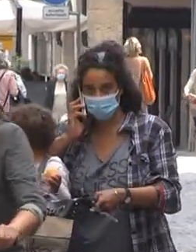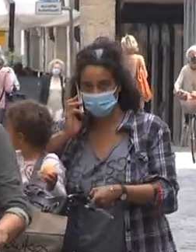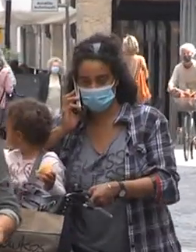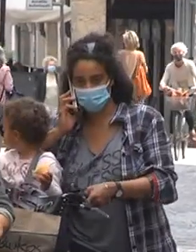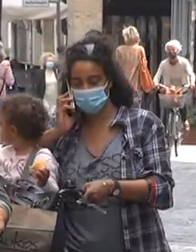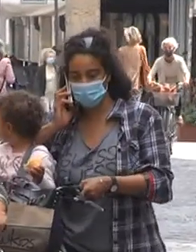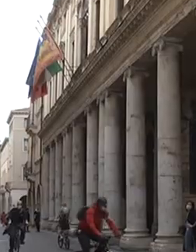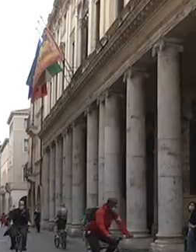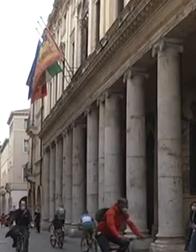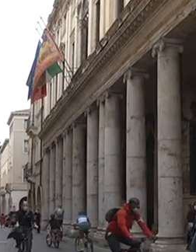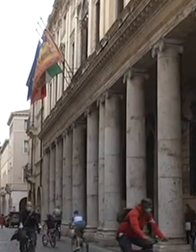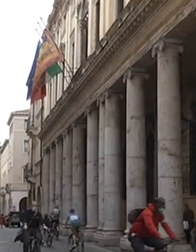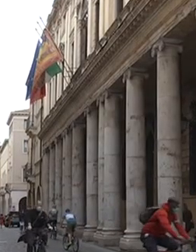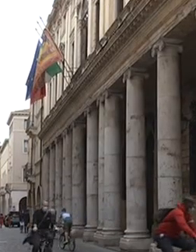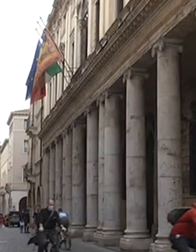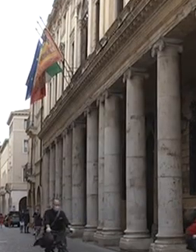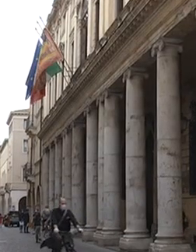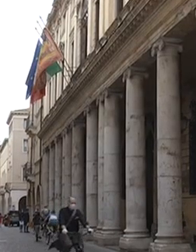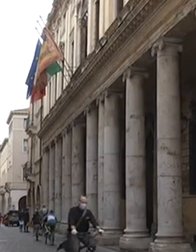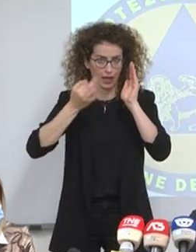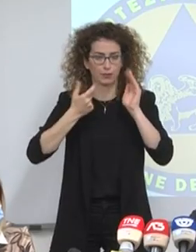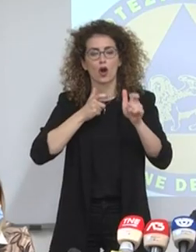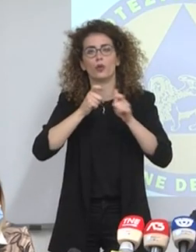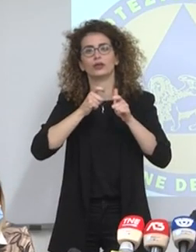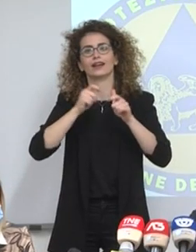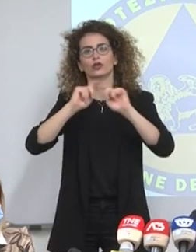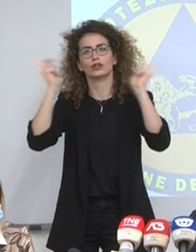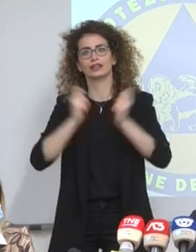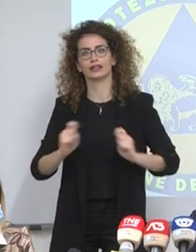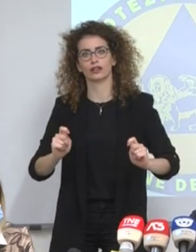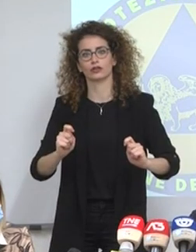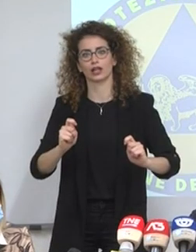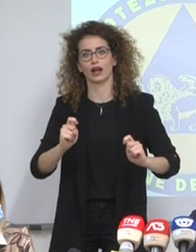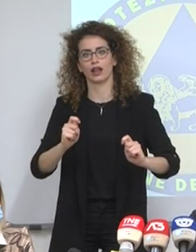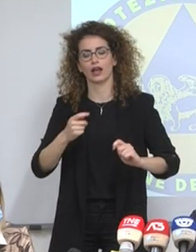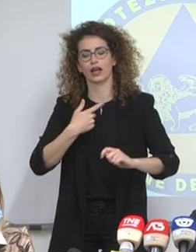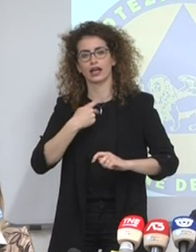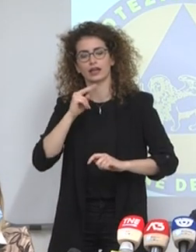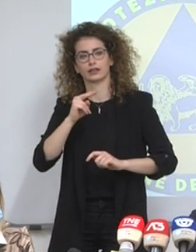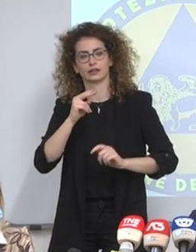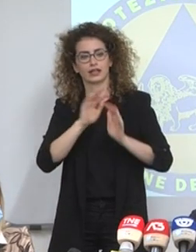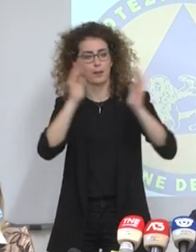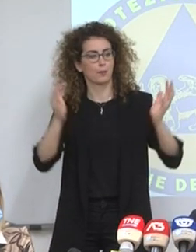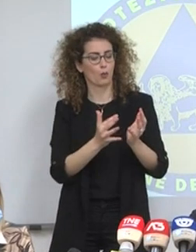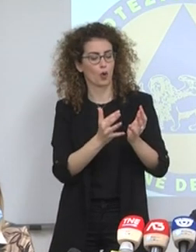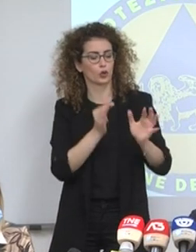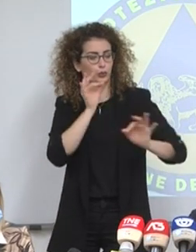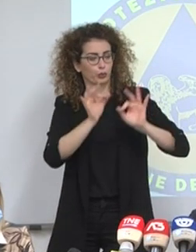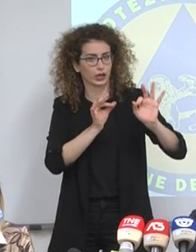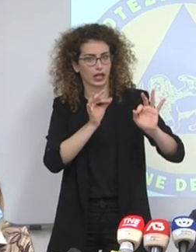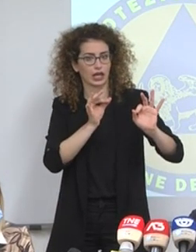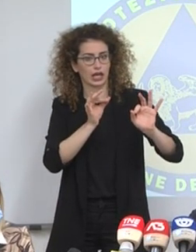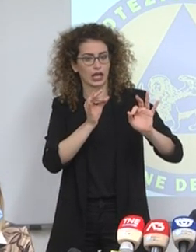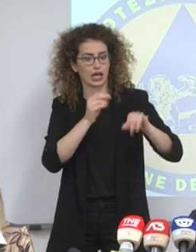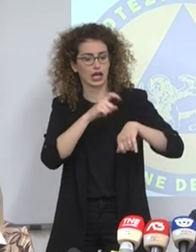con parametri epidemiologici ai minimi storici risulterebbe devastante a spiegare al mondo intero che copre fuoco